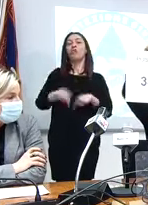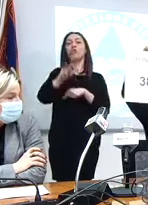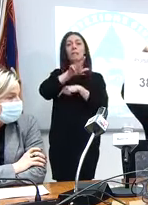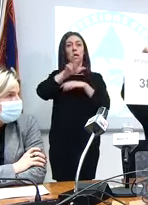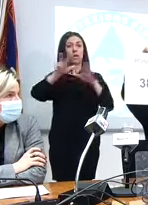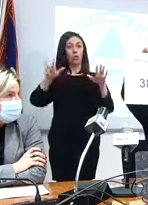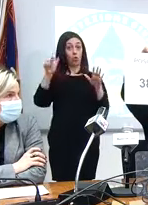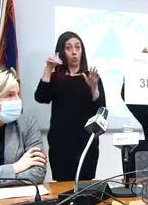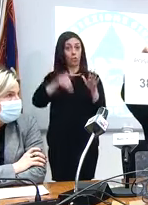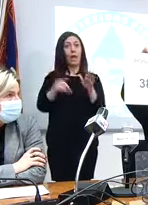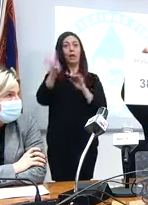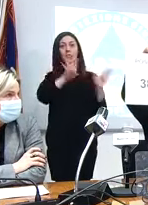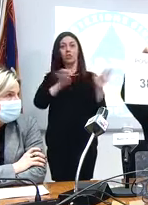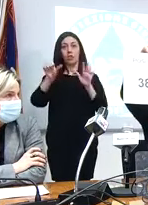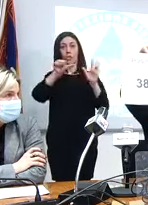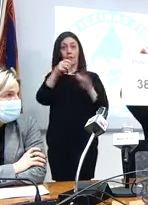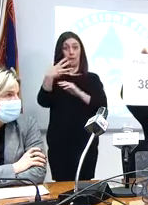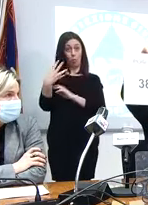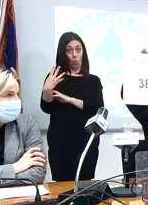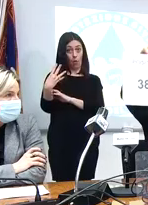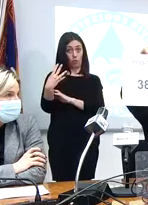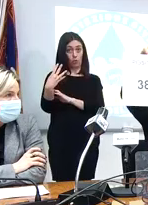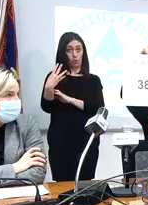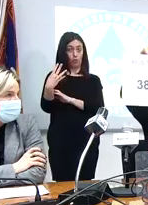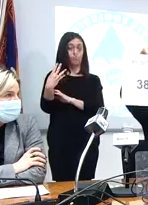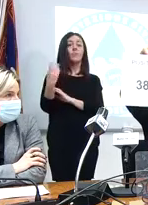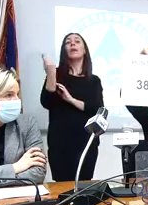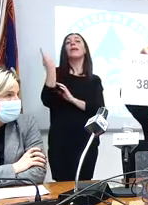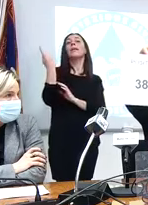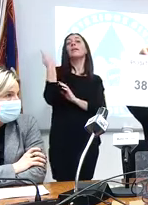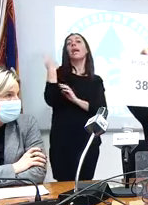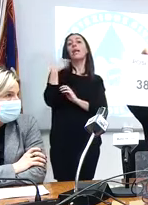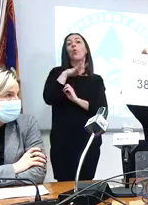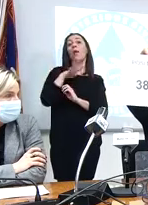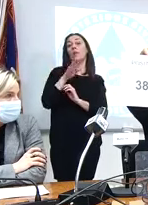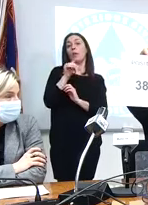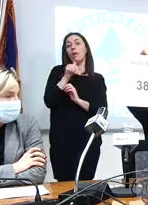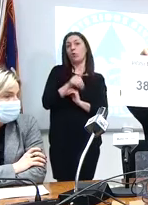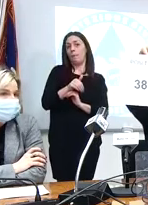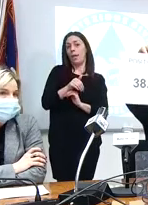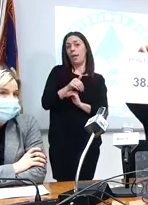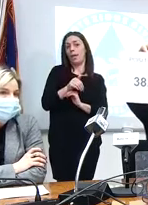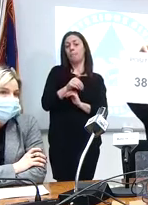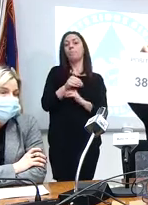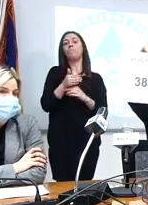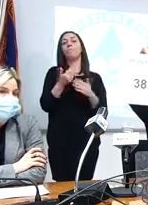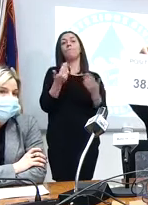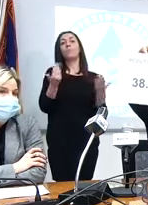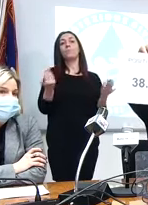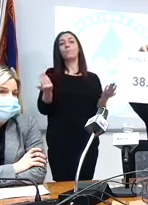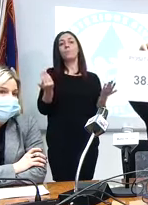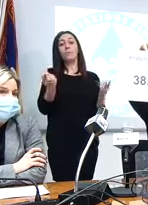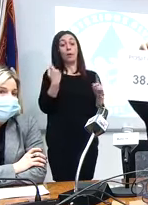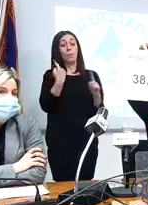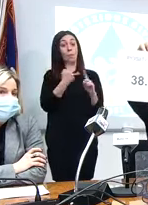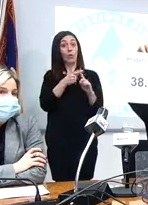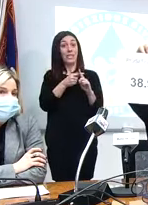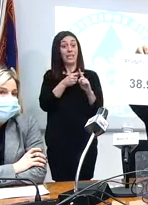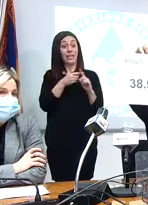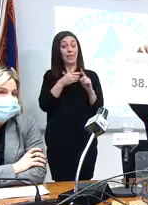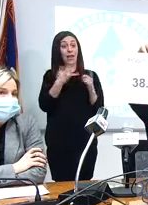38.964, come dicevo ieri erano 44.000, non avendo più ingressi di positivi in maniera